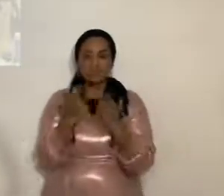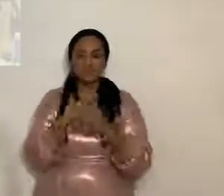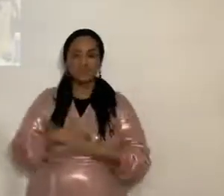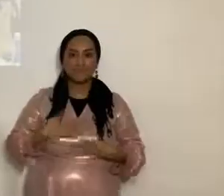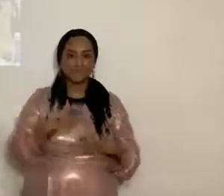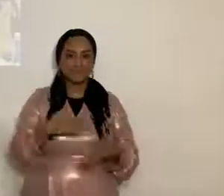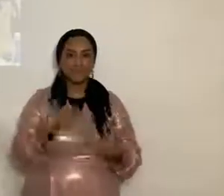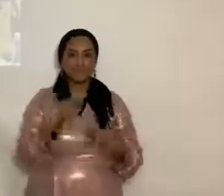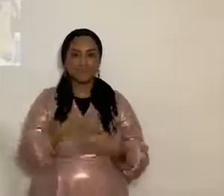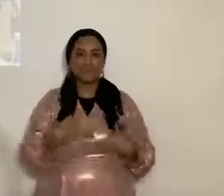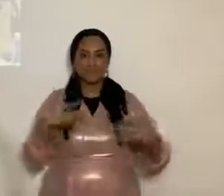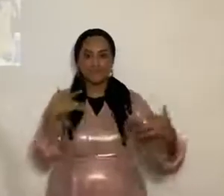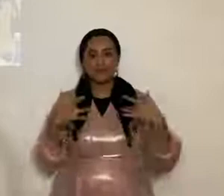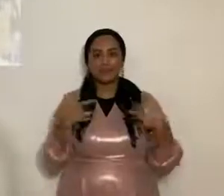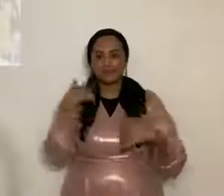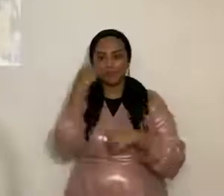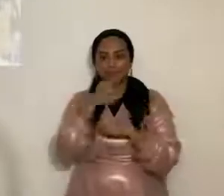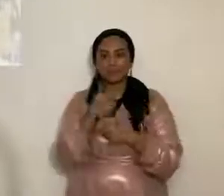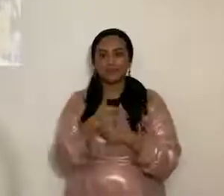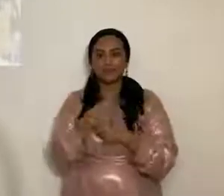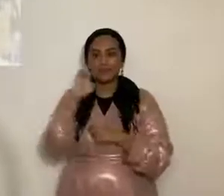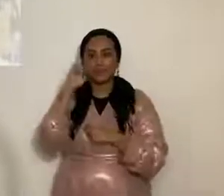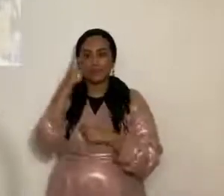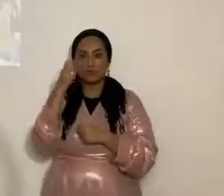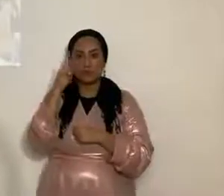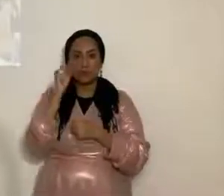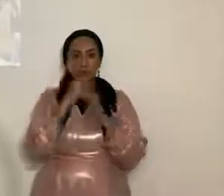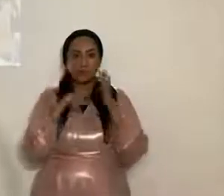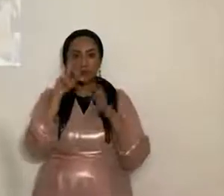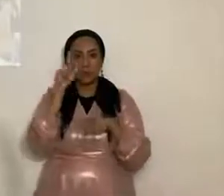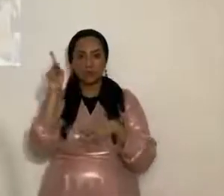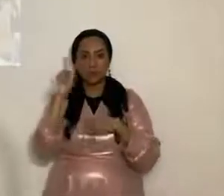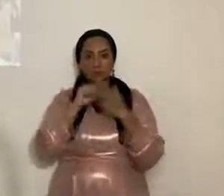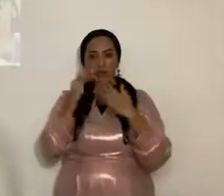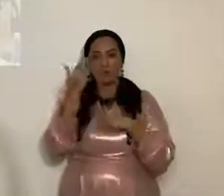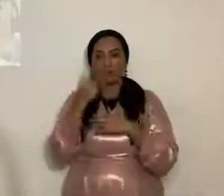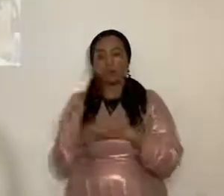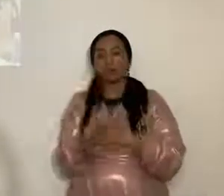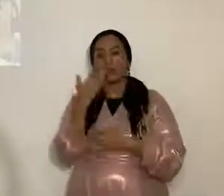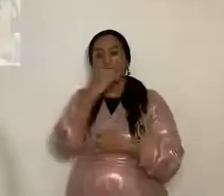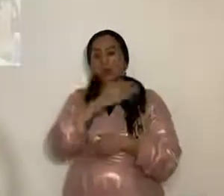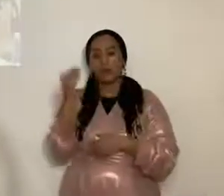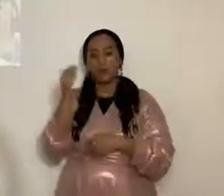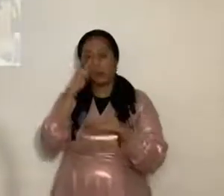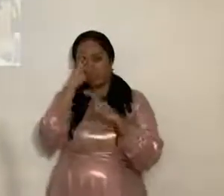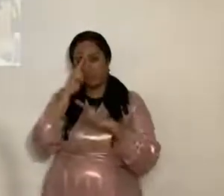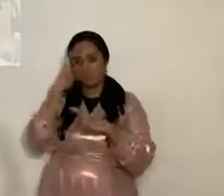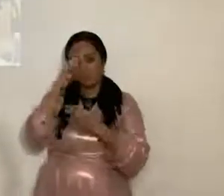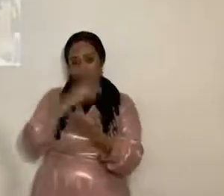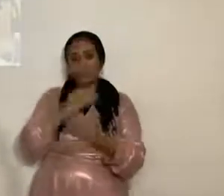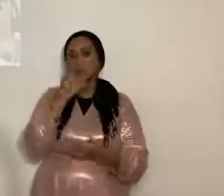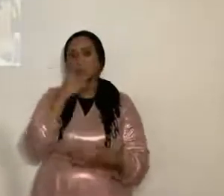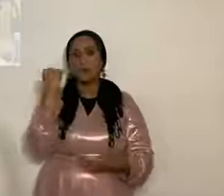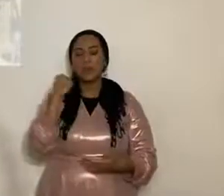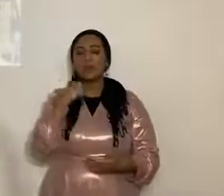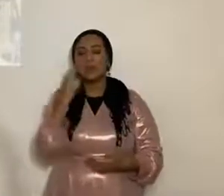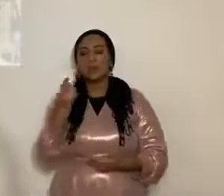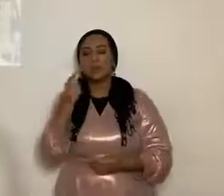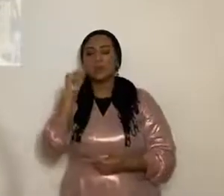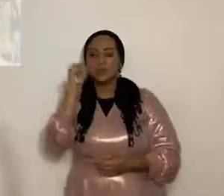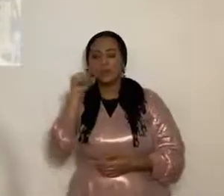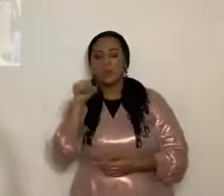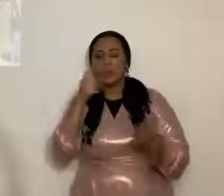con gozo, ánimo, amados aquí. Éxodo 31, 13 dice: Tú hablarás a los hijos de Israel diciendo: en